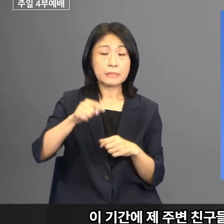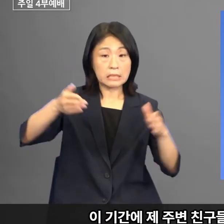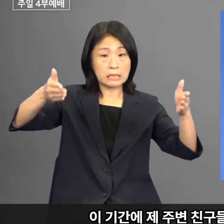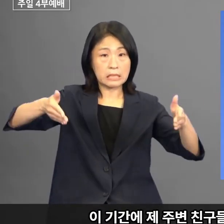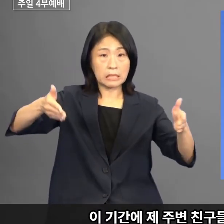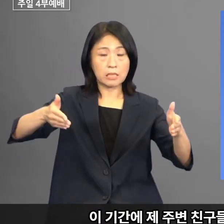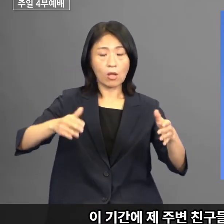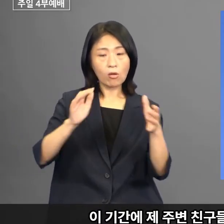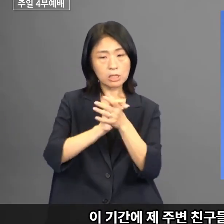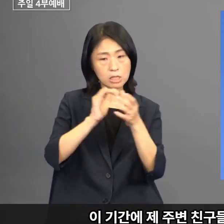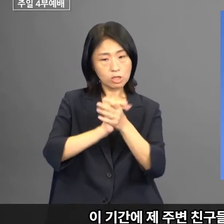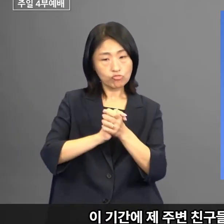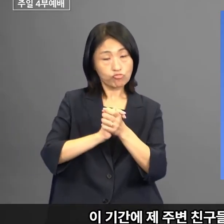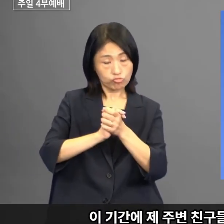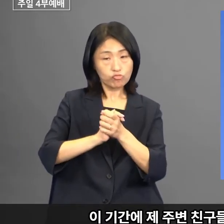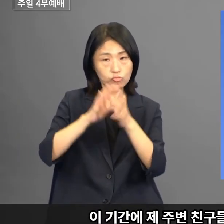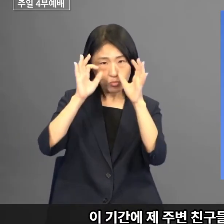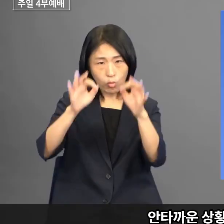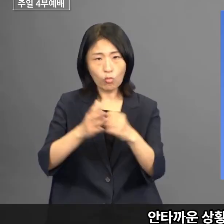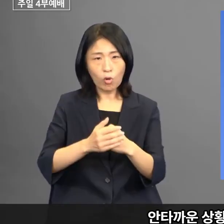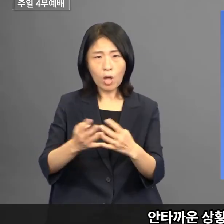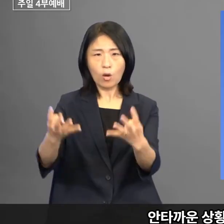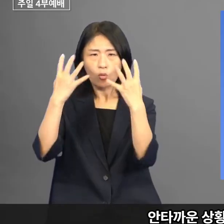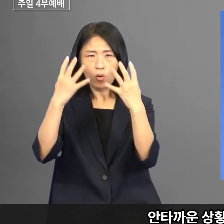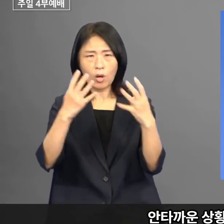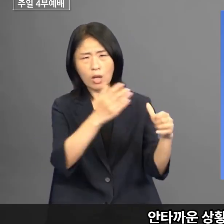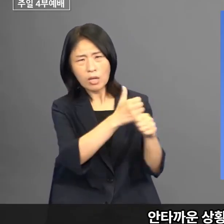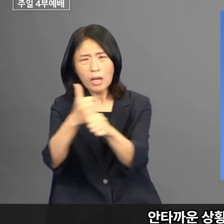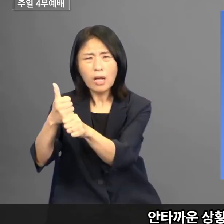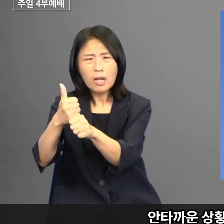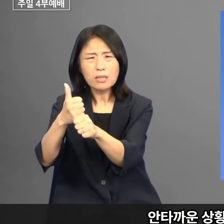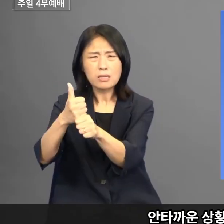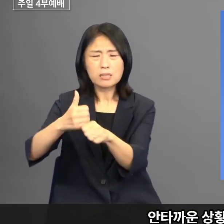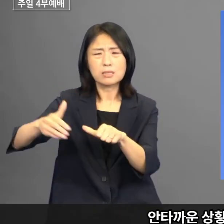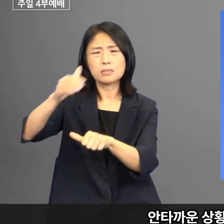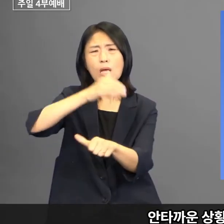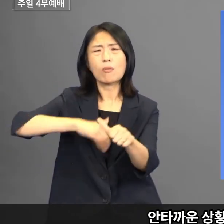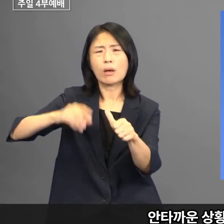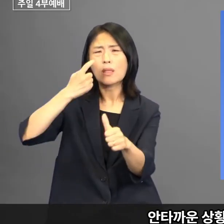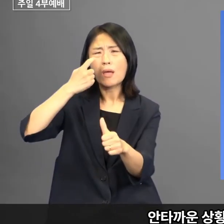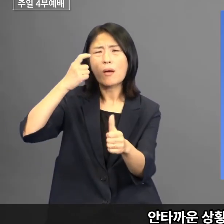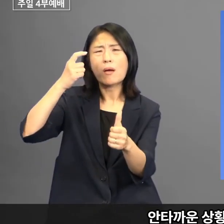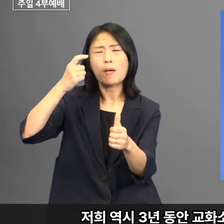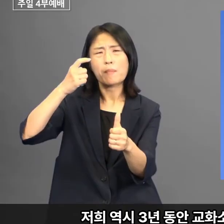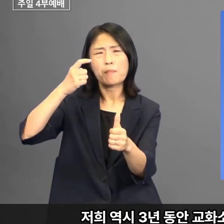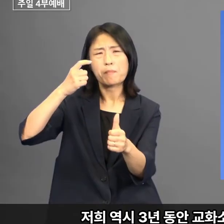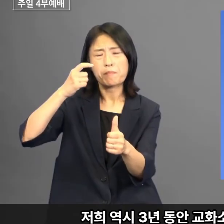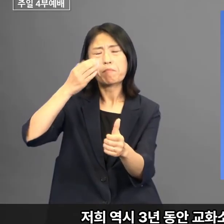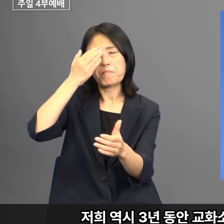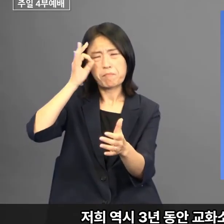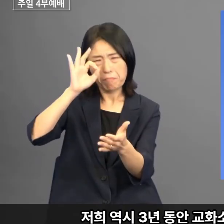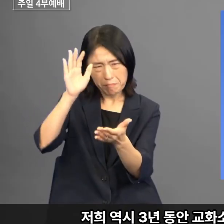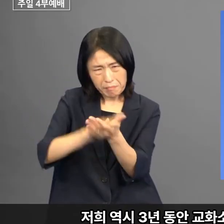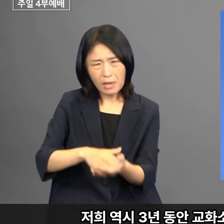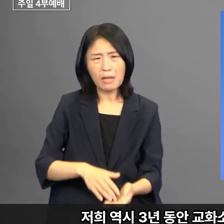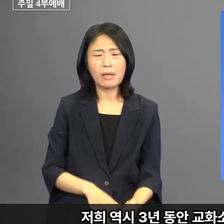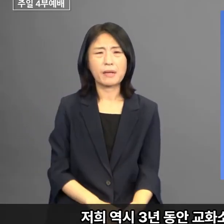주변 친구들 중에는 교화소에 끌려가는 안타까운 상황도 목격했습니다. 저희